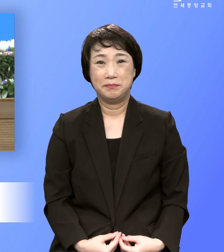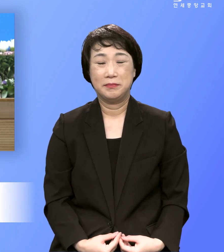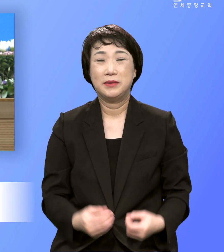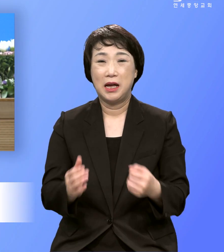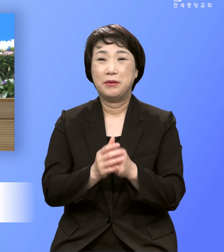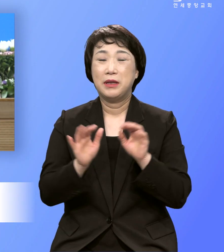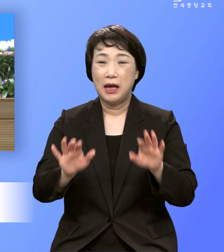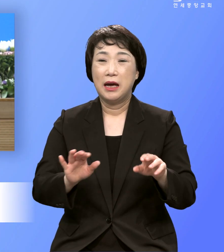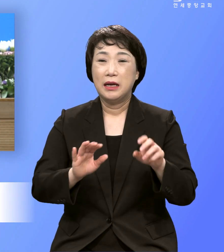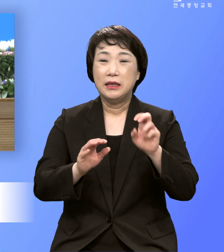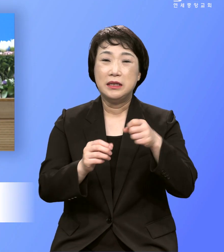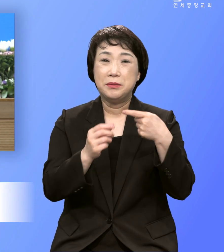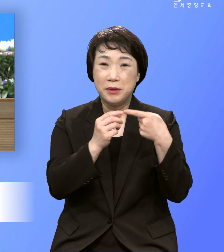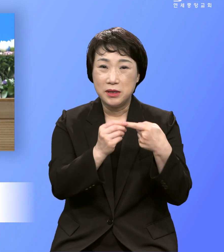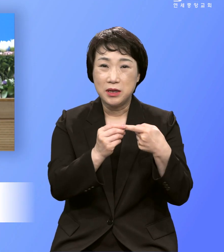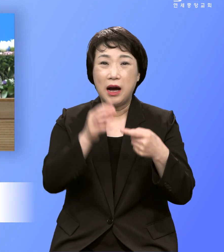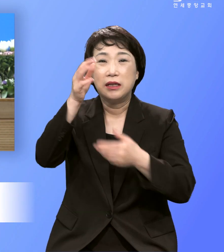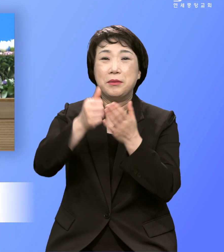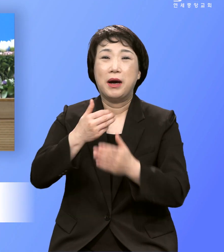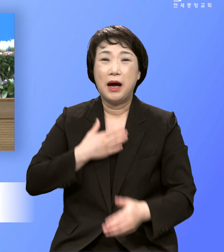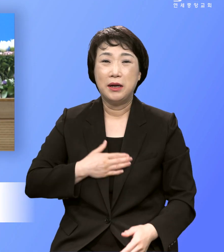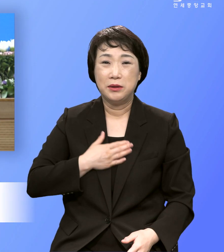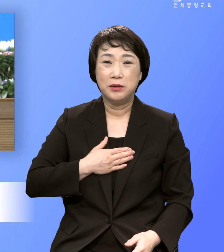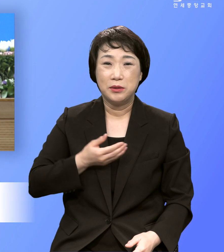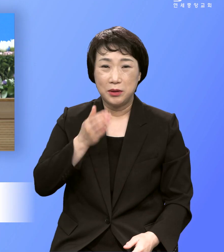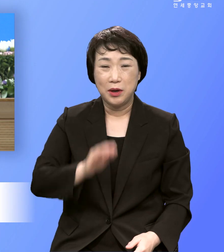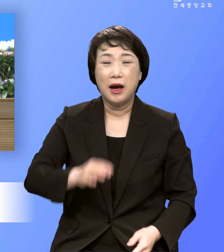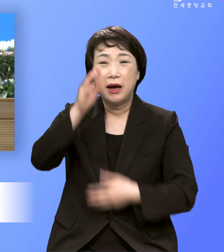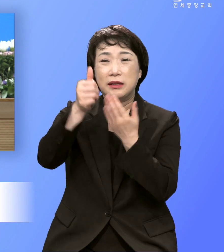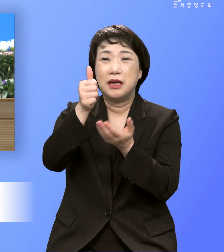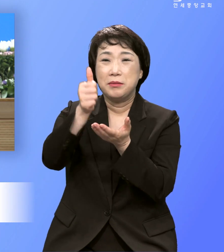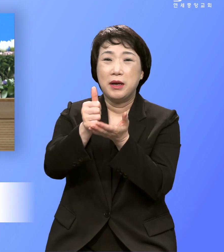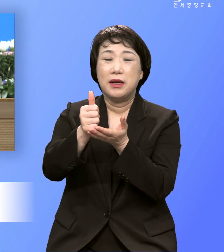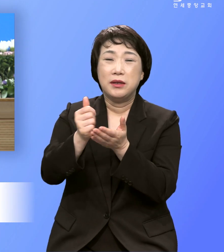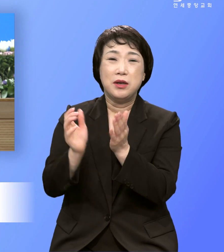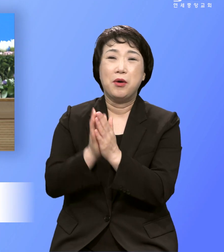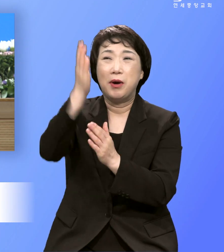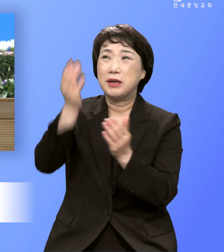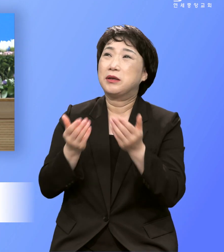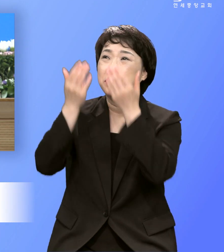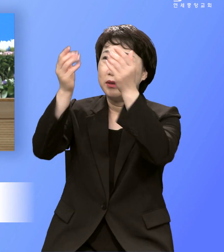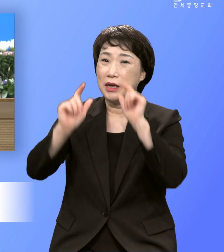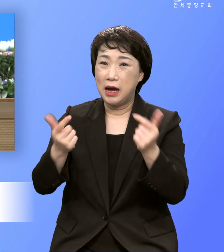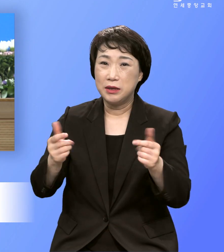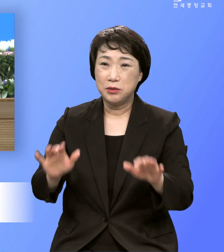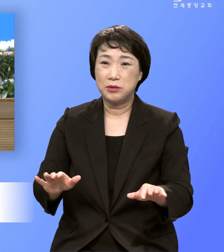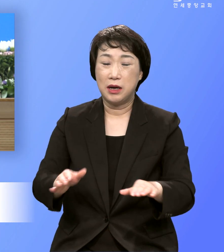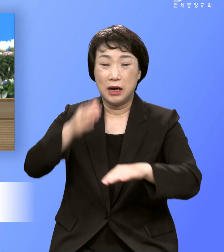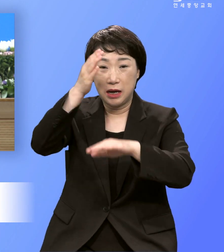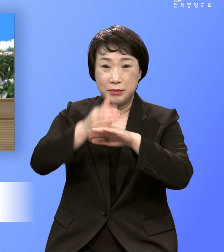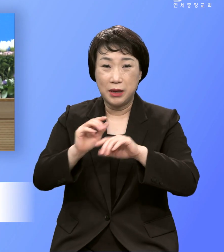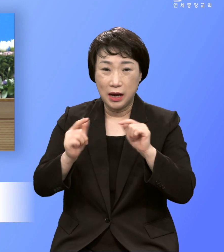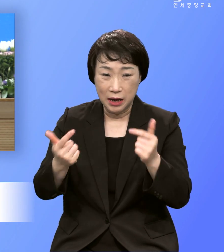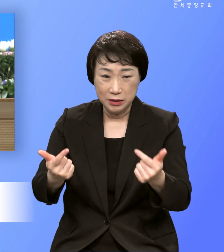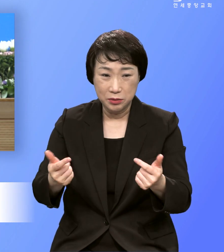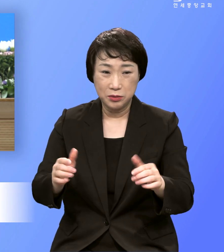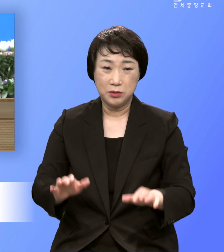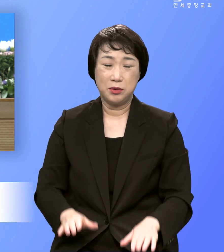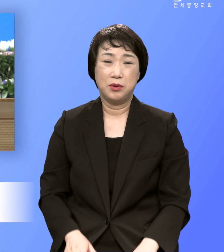그래서 21절에 하나님을 알 때 하나님으로 영화롭게도 아니하며 감사치도